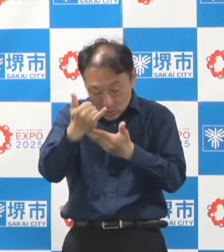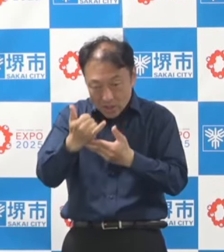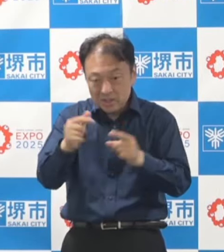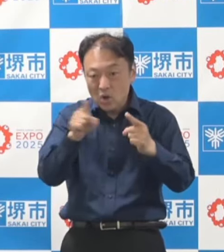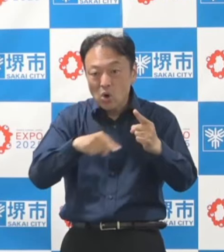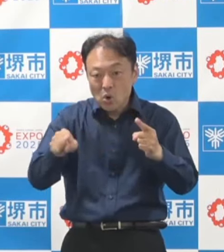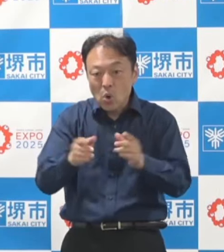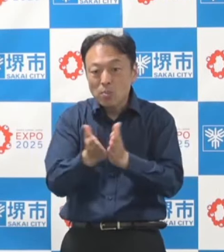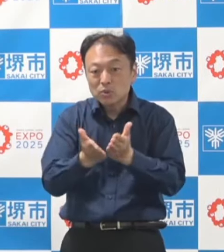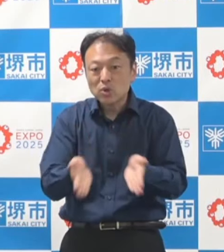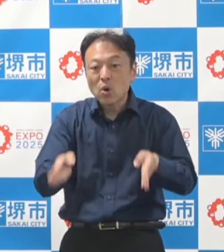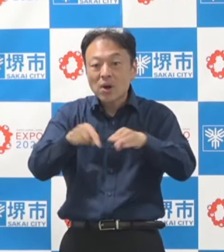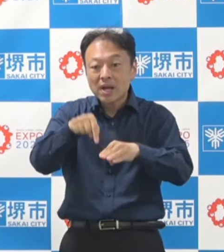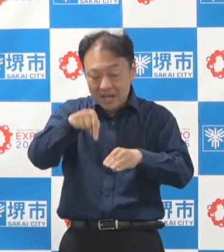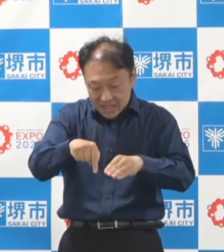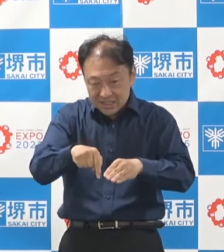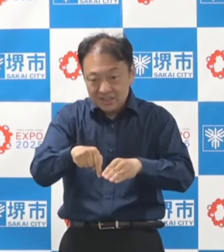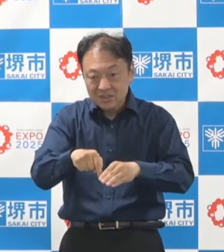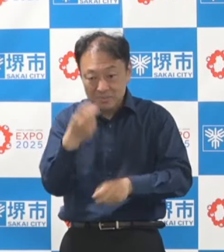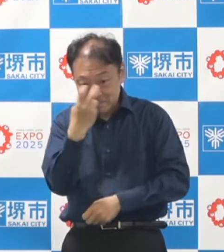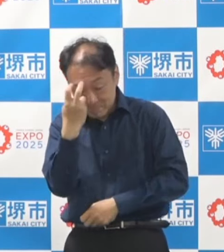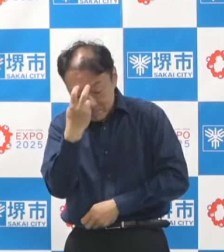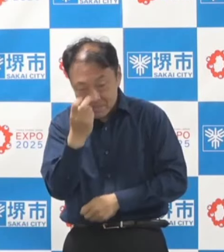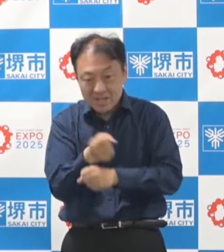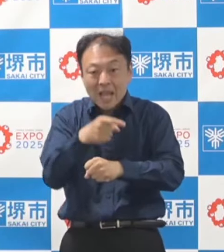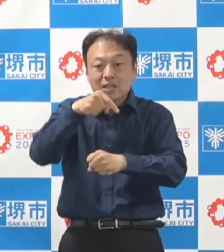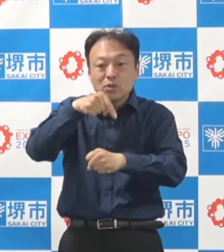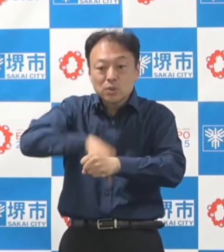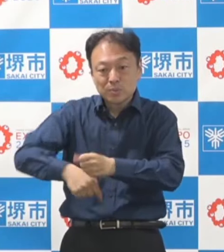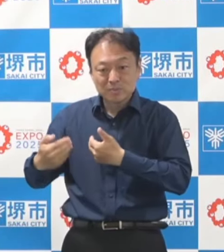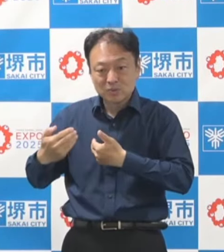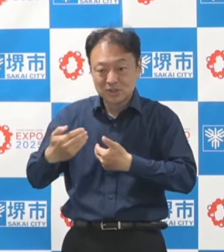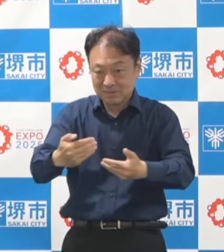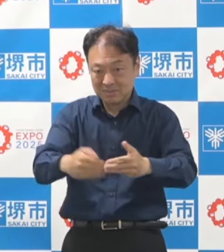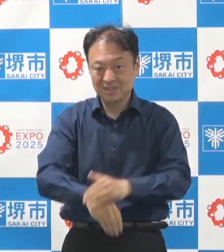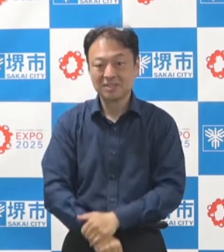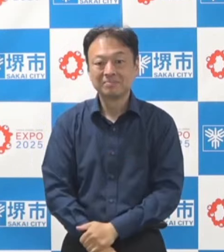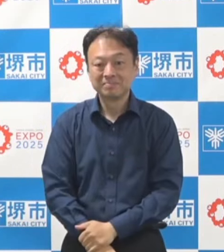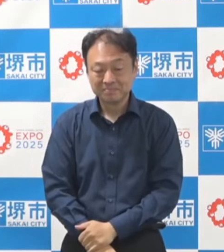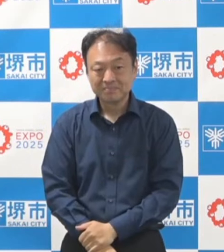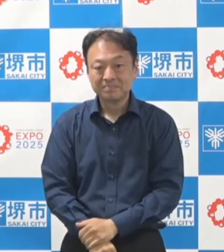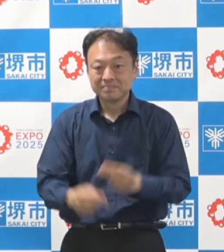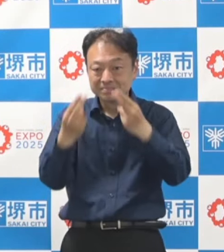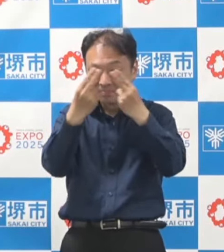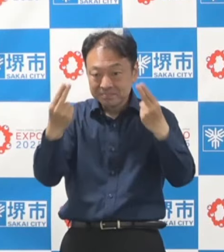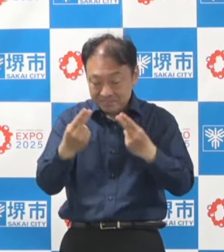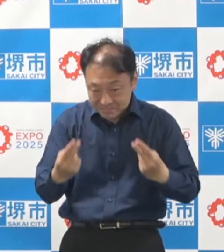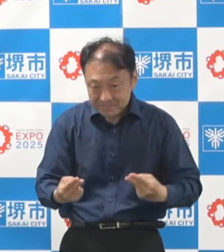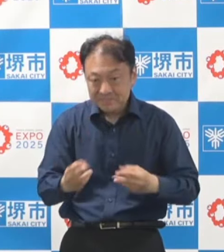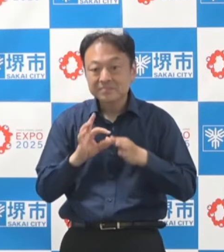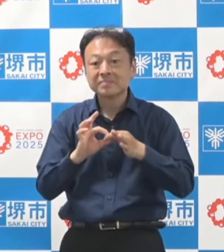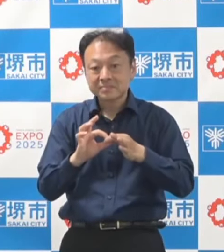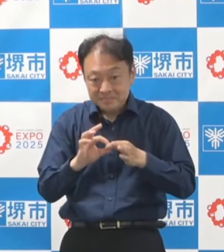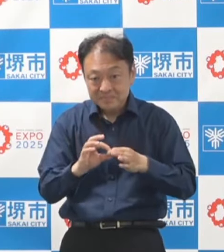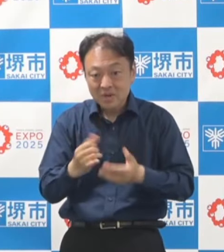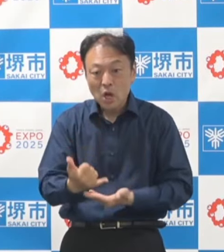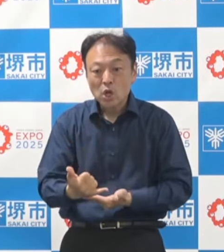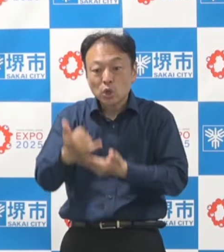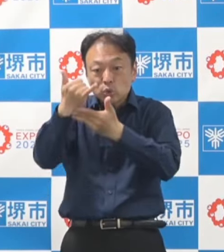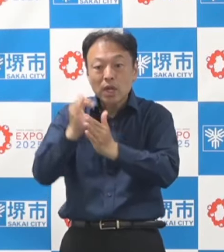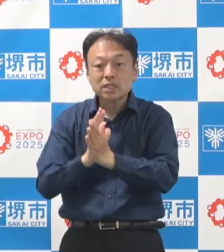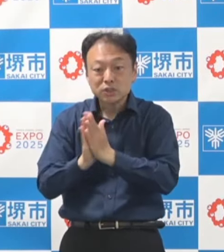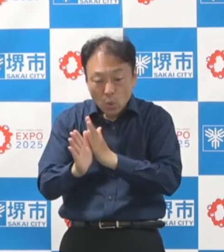料の調査研究を進めました。仁徳天皇陵に関わる当時の宮内省と堺の人々のつ